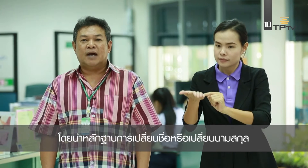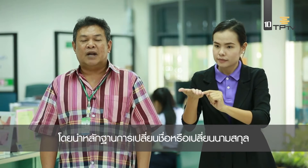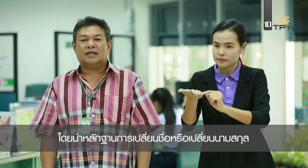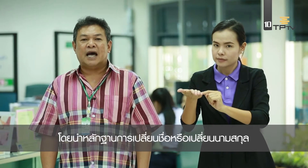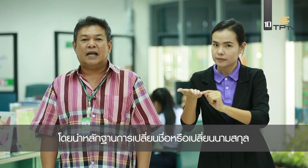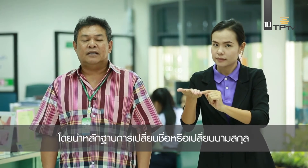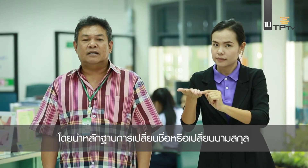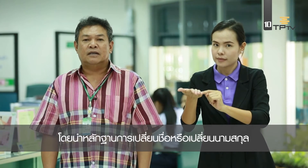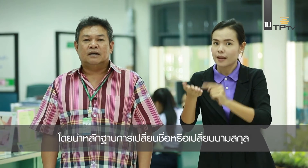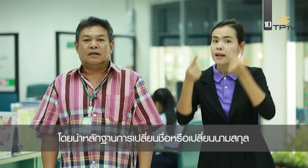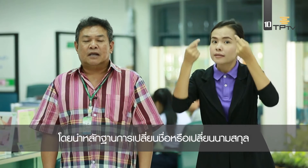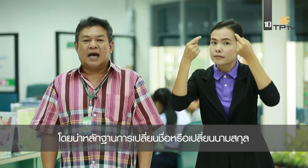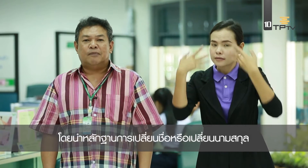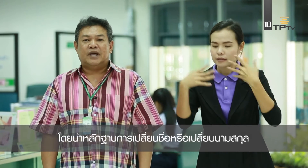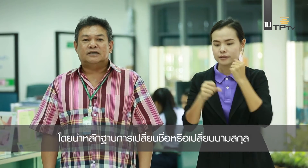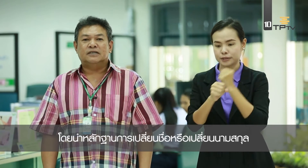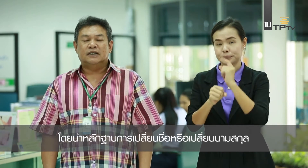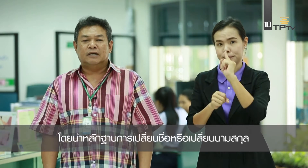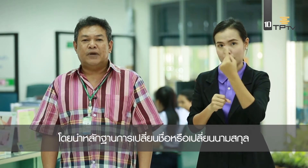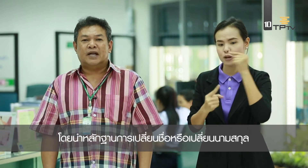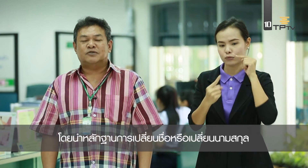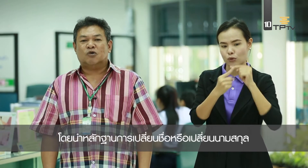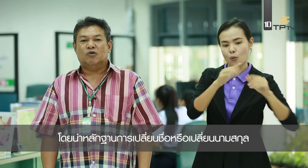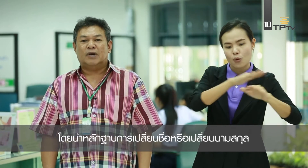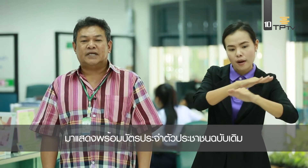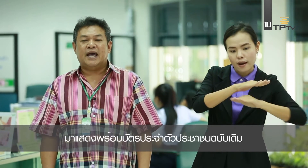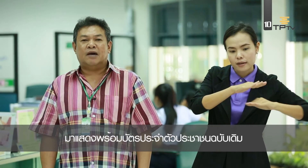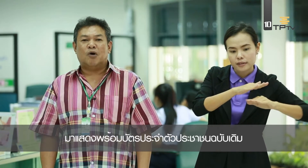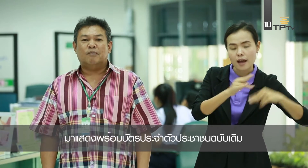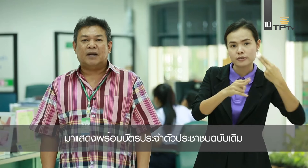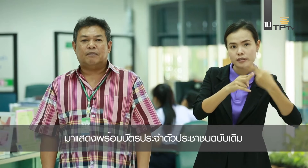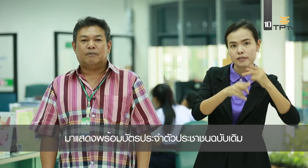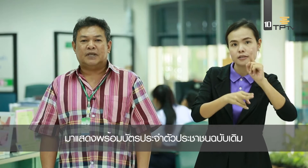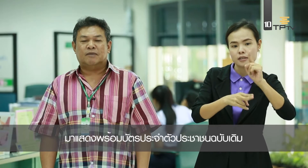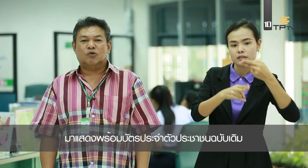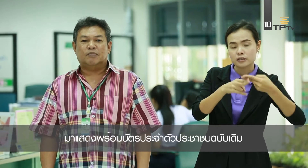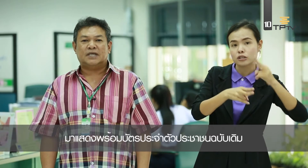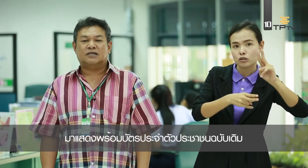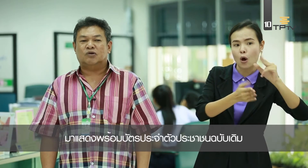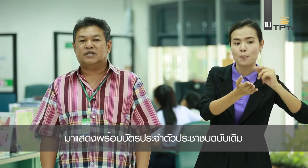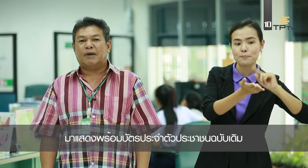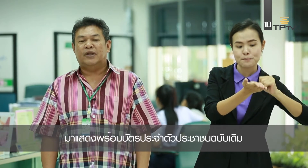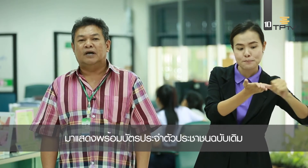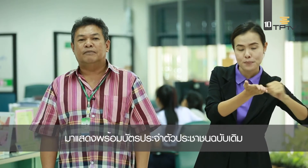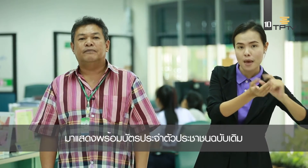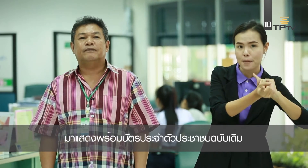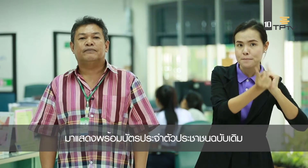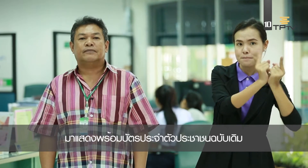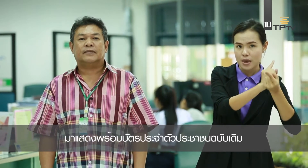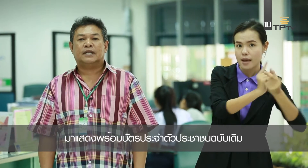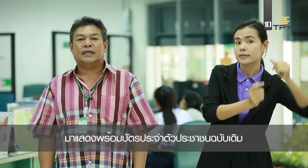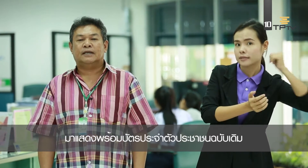โดยนำหลักฐานการเปลี่ยนชื่อหรือเปลี่ยนนามสกุลมาแสดงพร้อมบัตรประจำตัวประชาชนฉบับเดิม